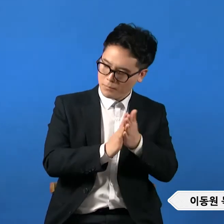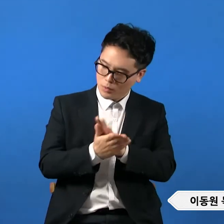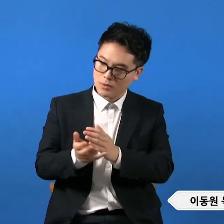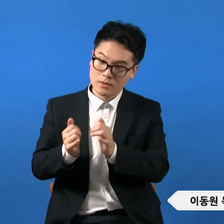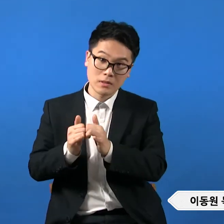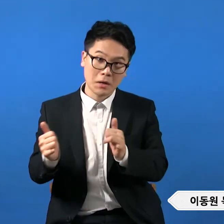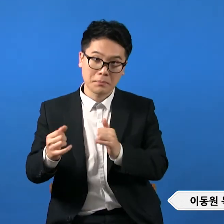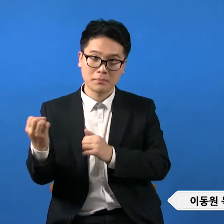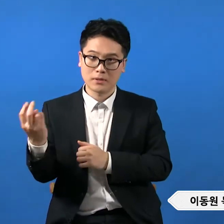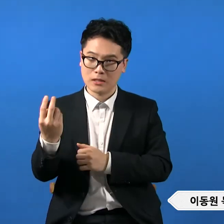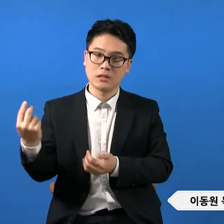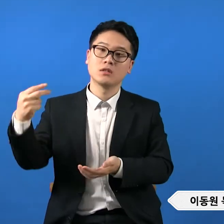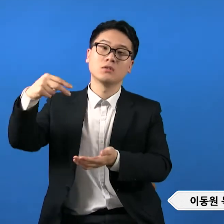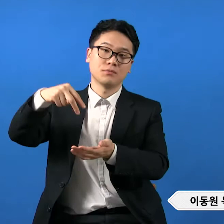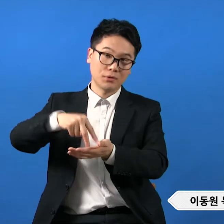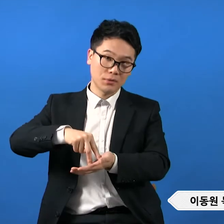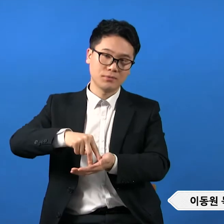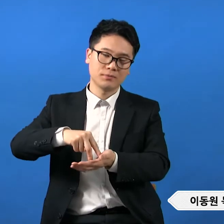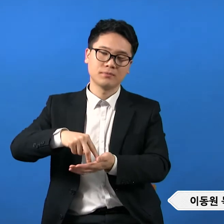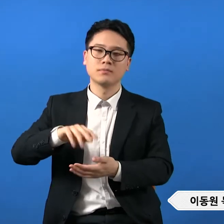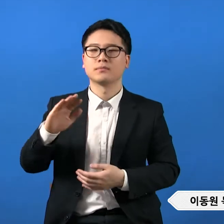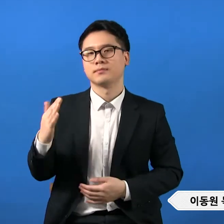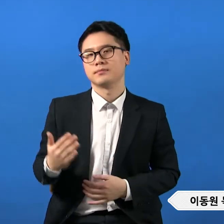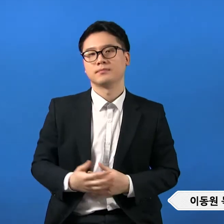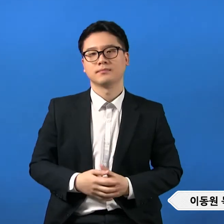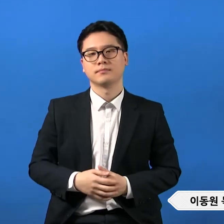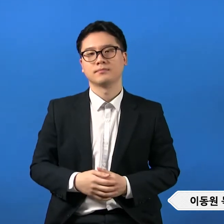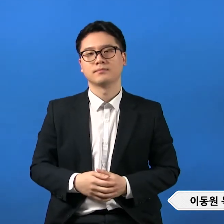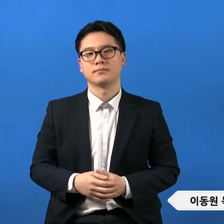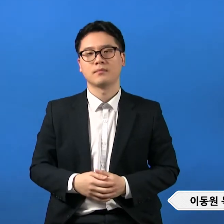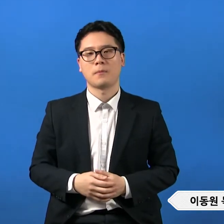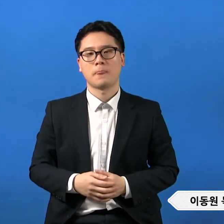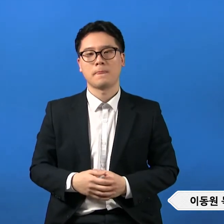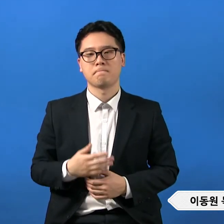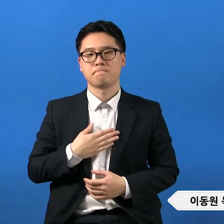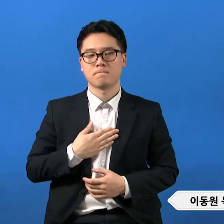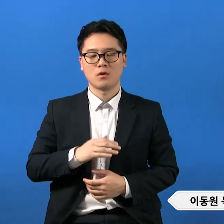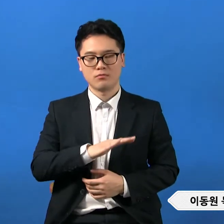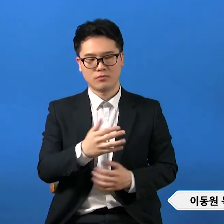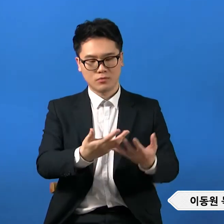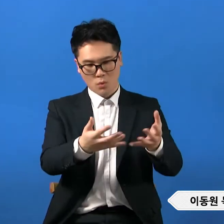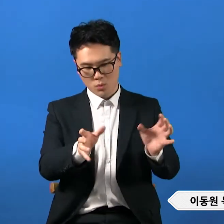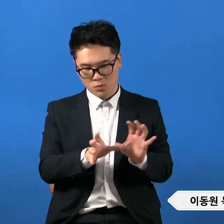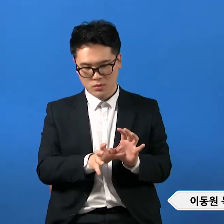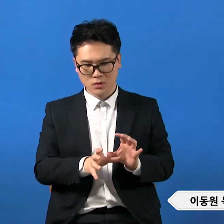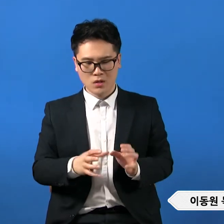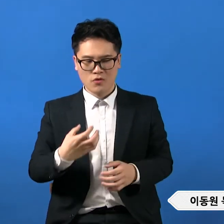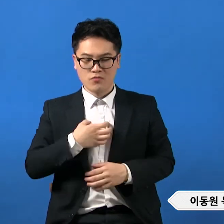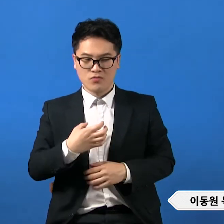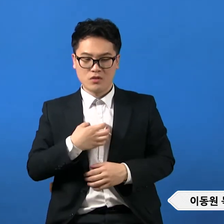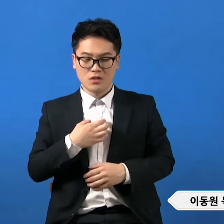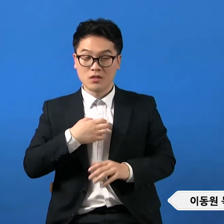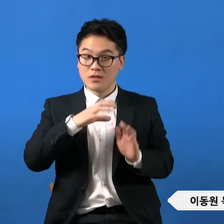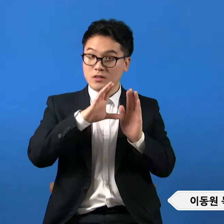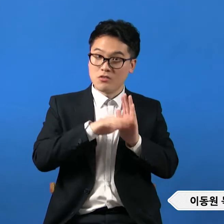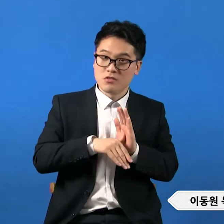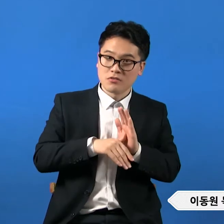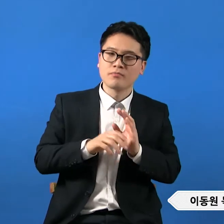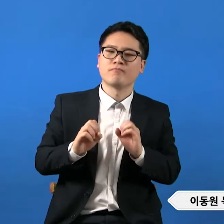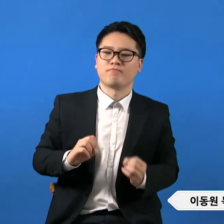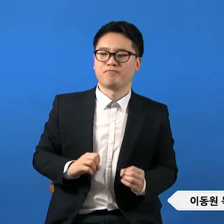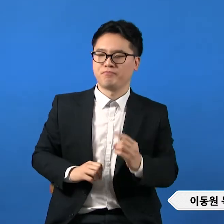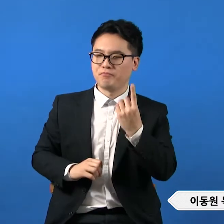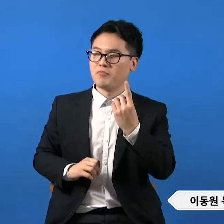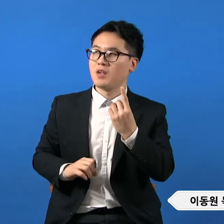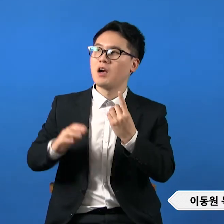앞에 다시 서는 기대를 갖는 것입니다. 나는 우리 공동체의 위기의 순간이 그런 새로운 부흥의